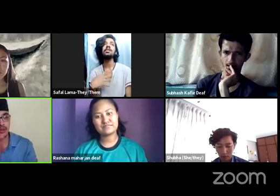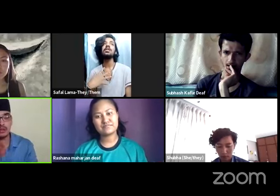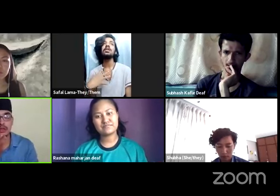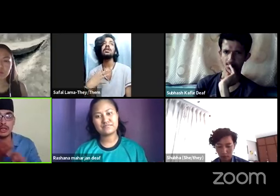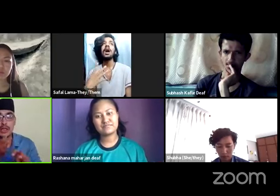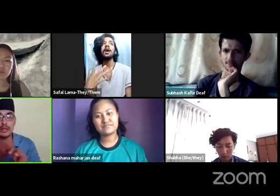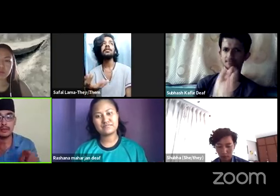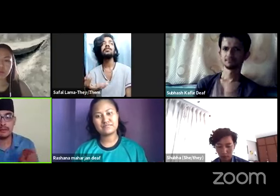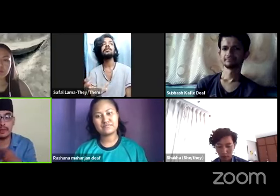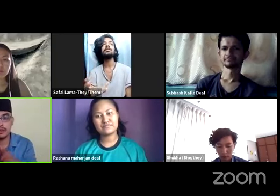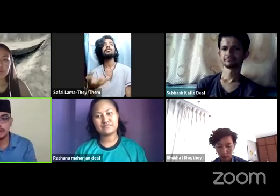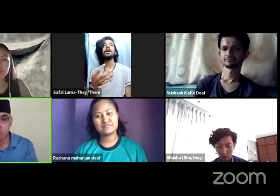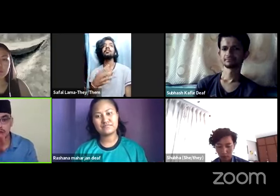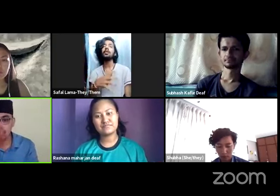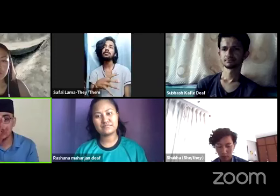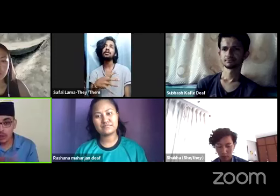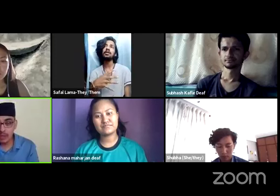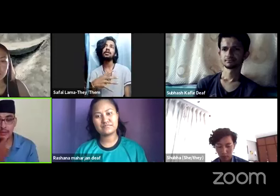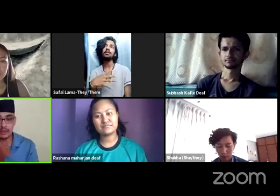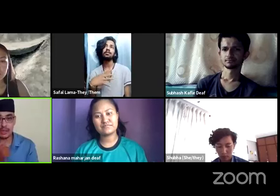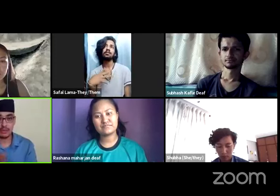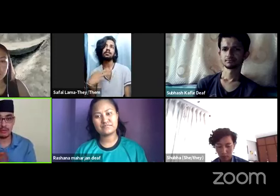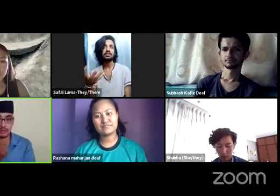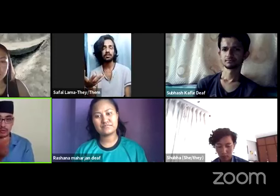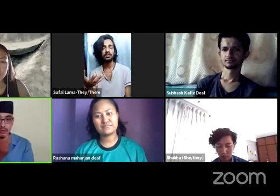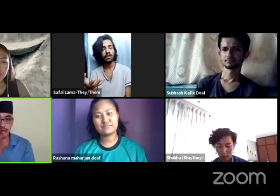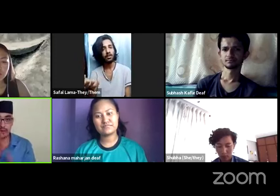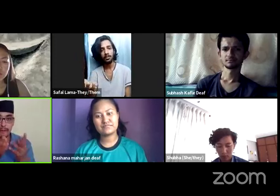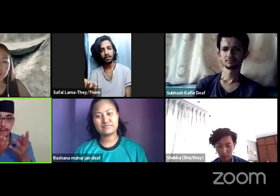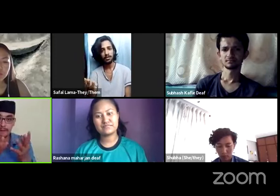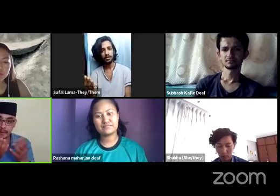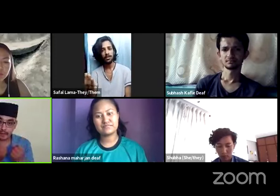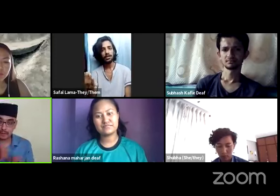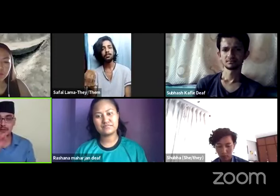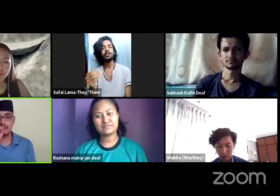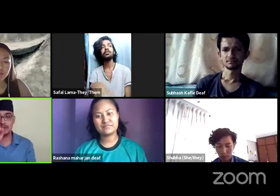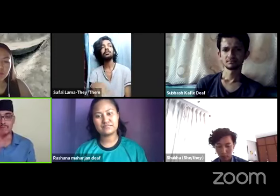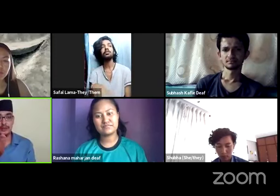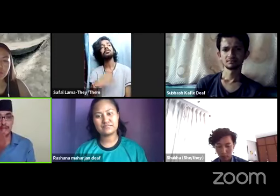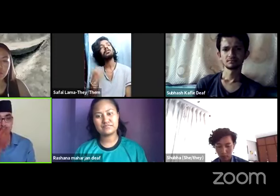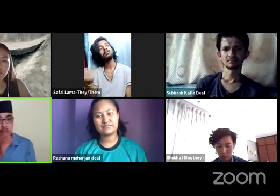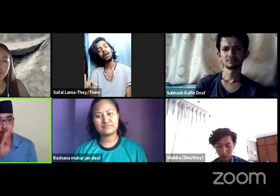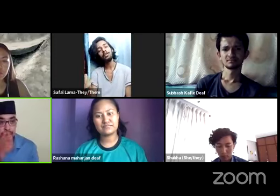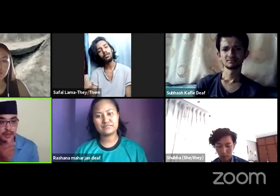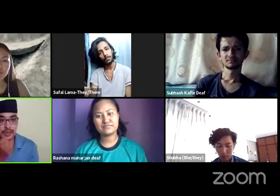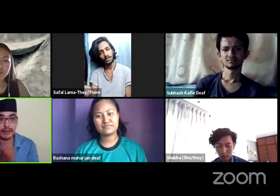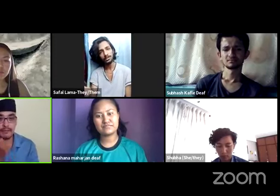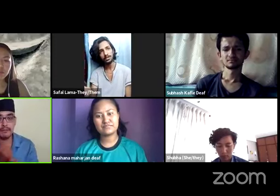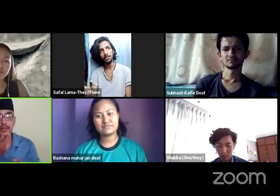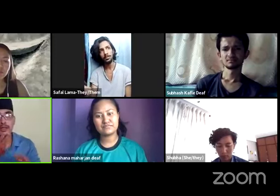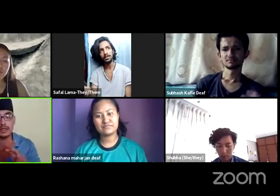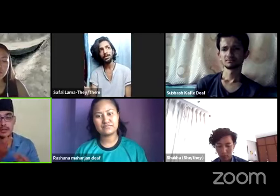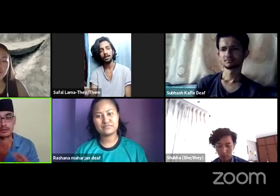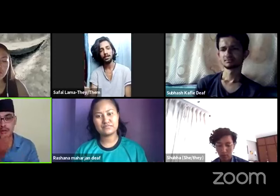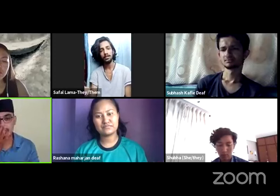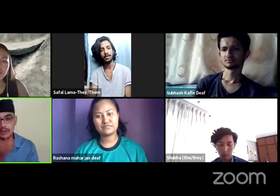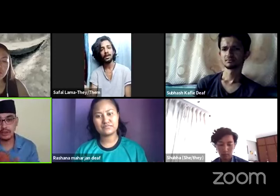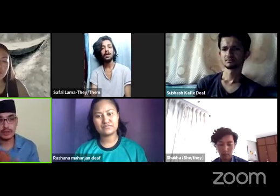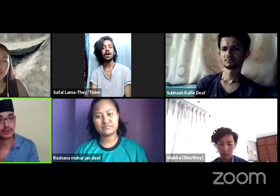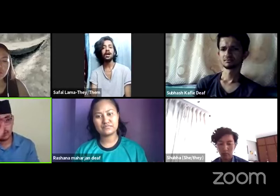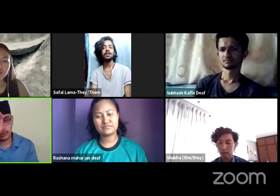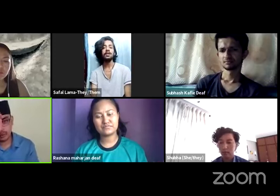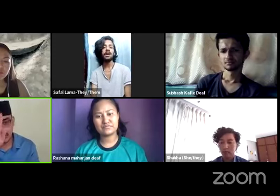किनभनेपछि आफूले खोजेको कुराहरू पाउँछ तर झट्ट पाउन पनि सक्दैन कि किनभने योको कुराहरूको इन्फर्मेसन्सहरू पनि छैन